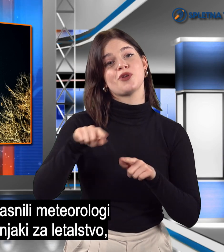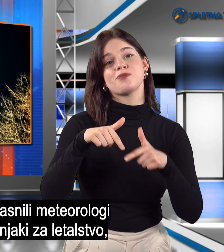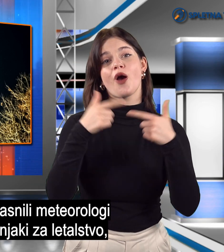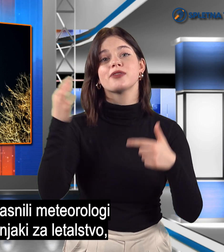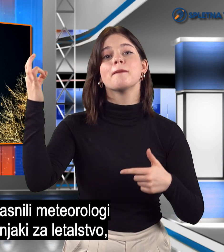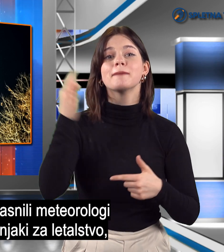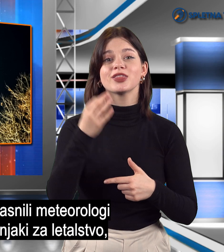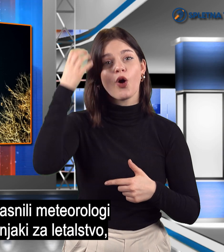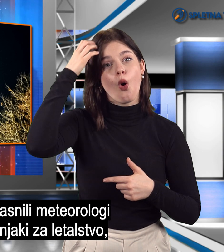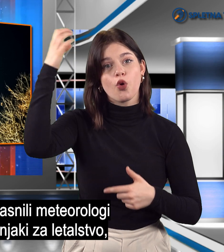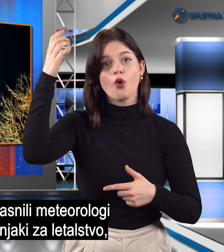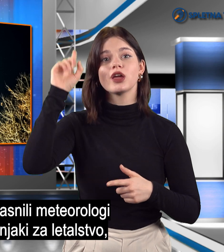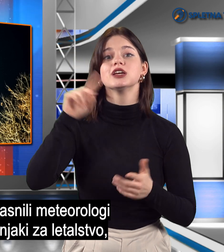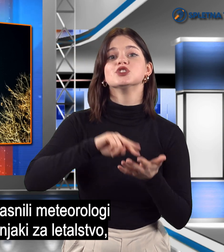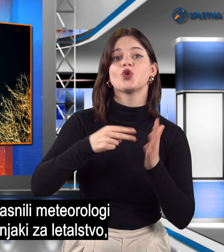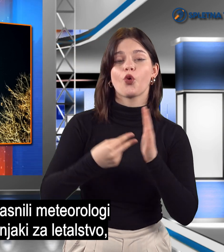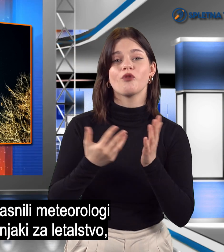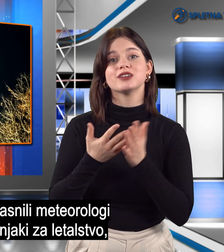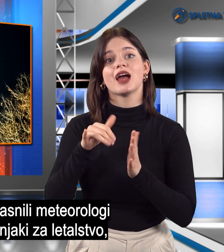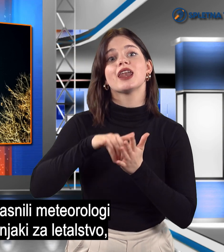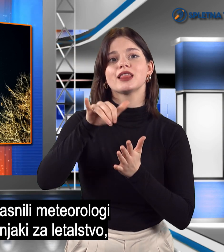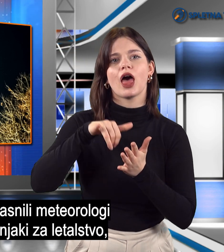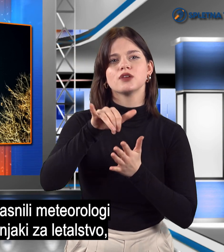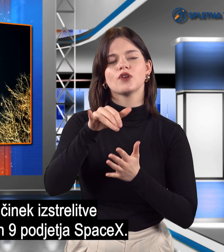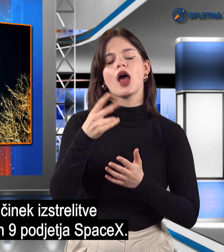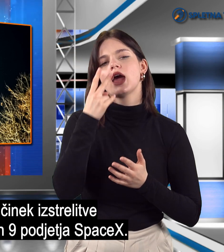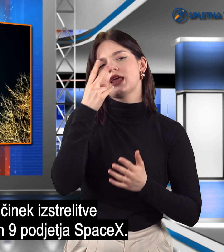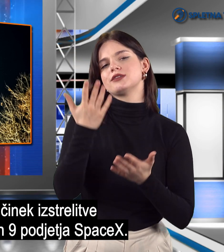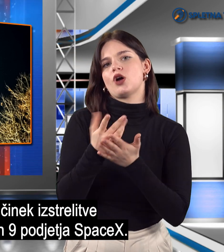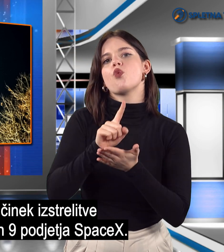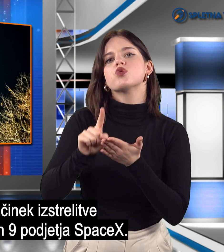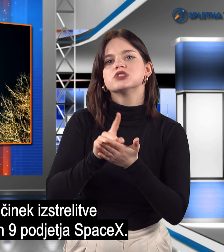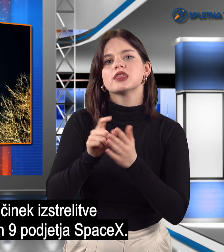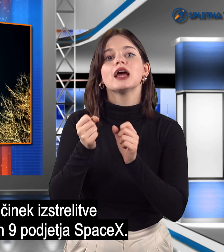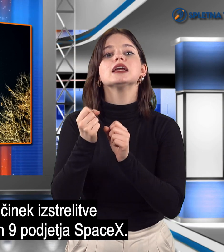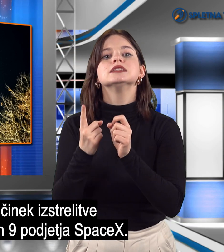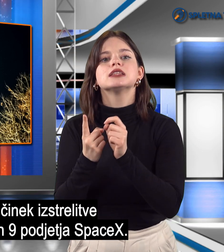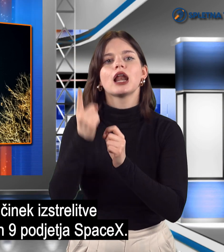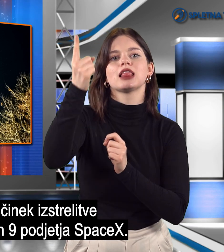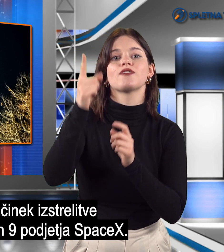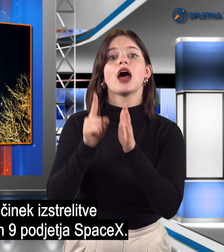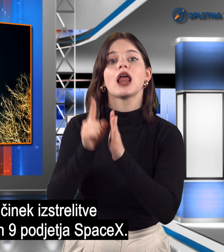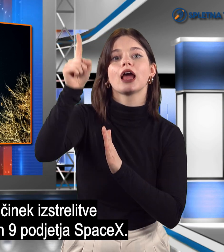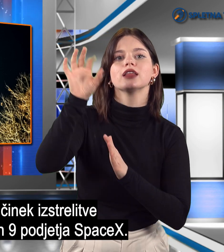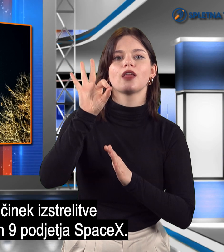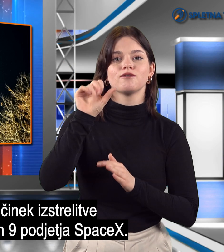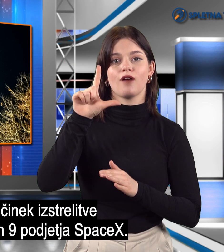Kot so pojasnili meteorologi in strokovnjaki za letalstvo, gre za učinek izstrelitve rakete Falcon